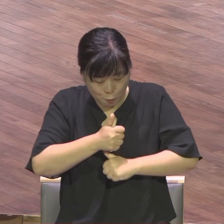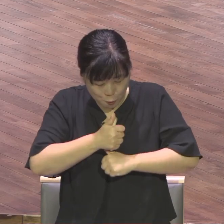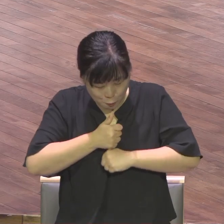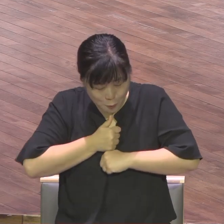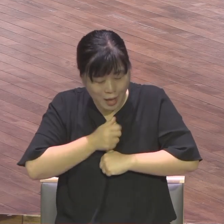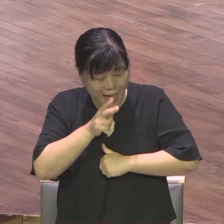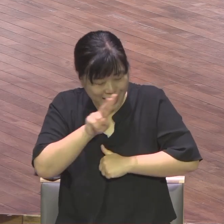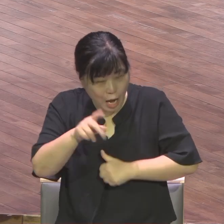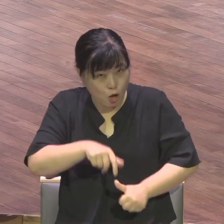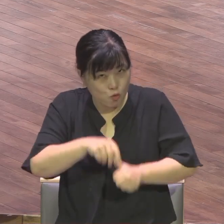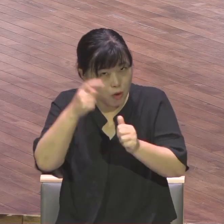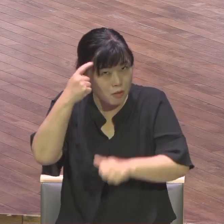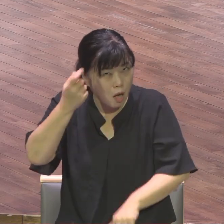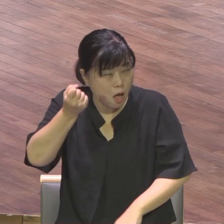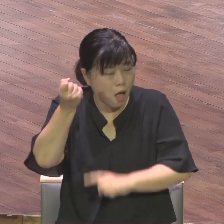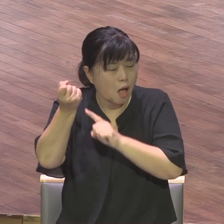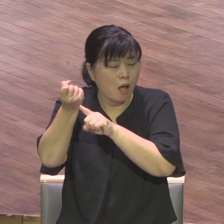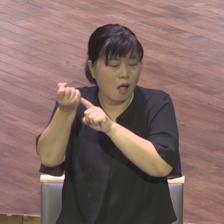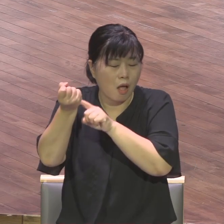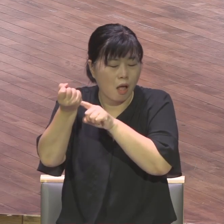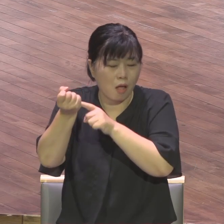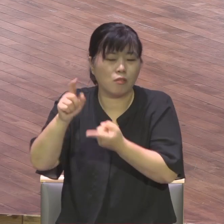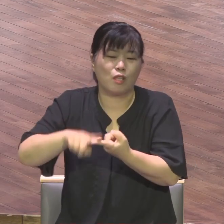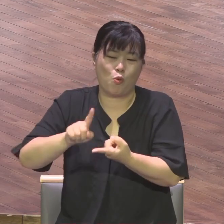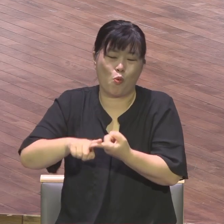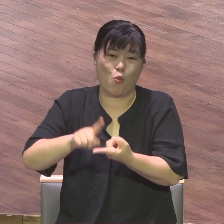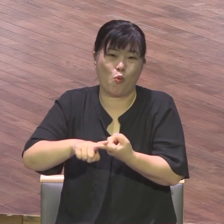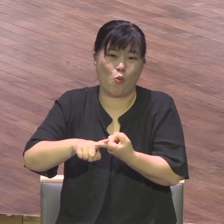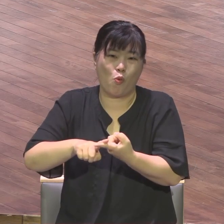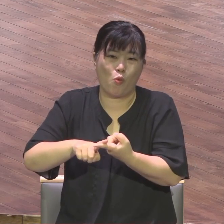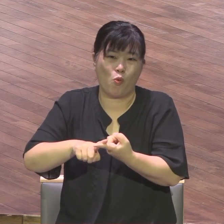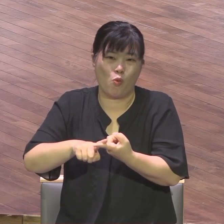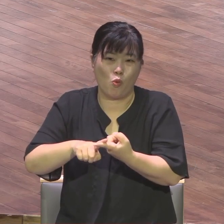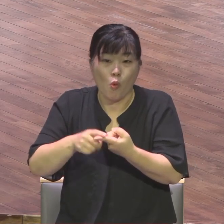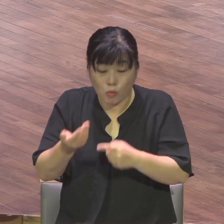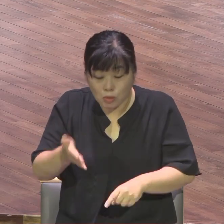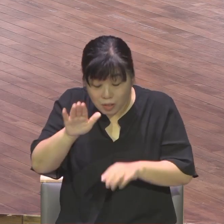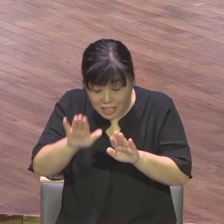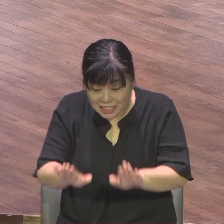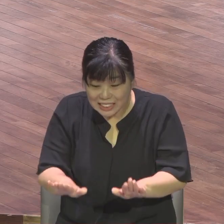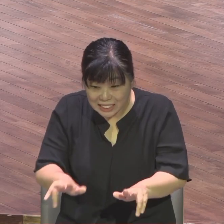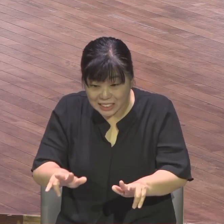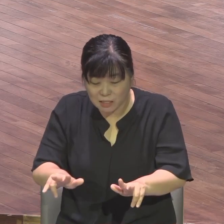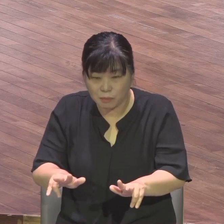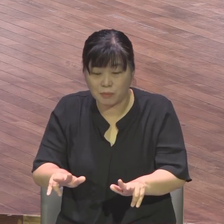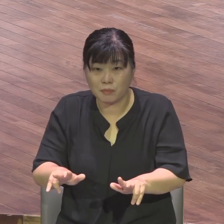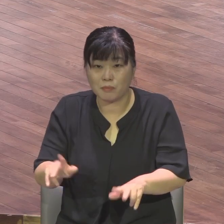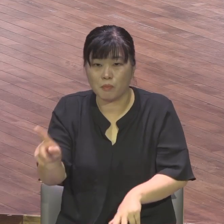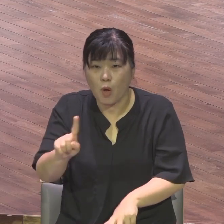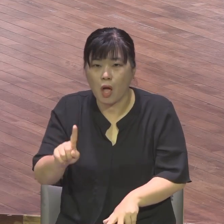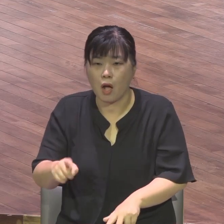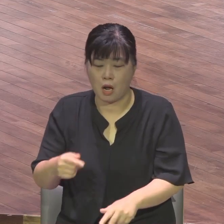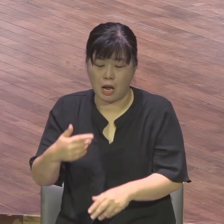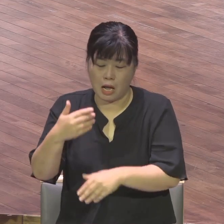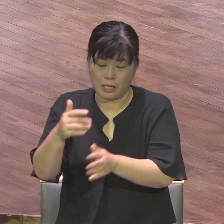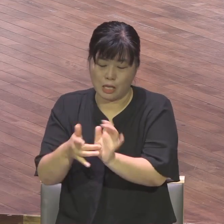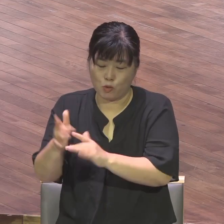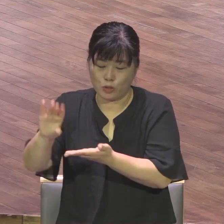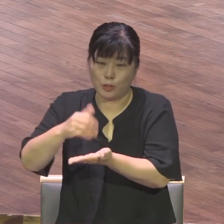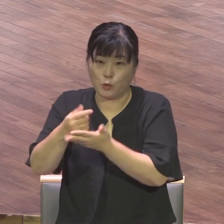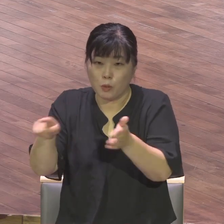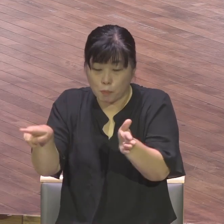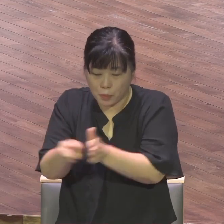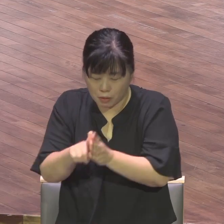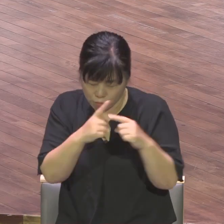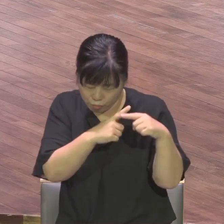예수 그리스도를 믿으로, 뭐 믿음으로만 구원받는다. 이것이 뭐요? 이유 없음